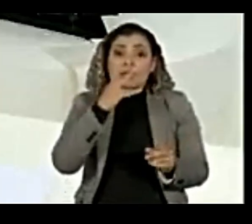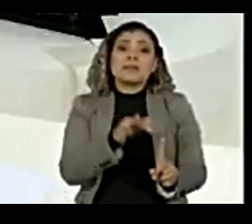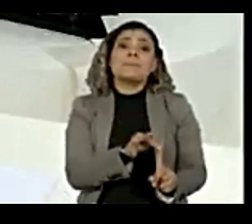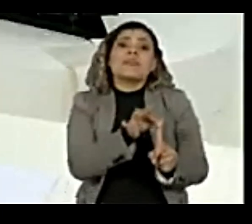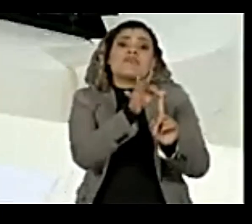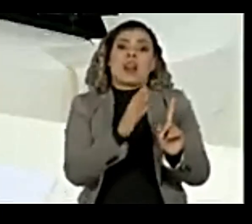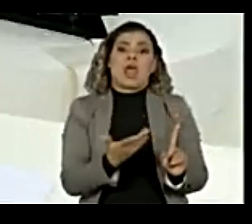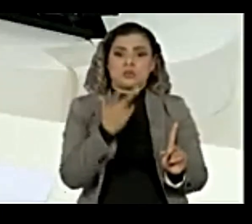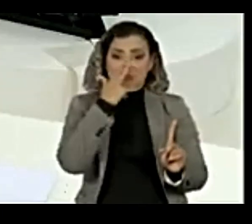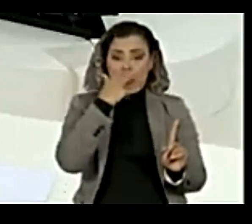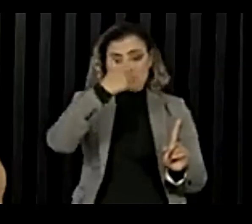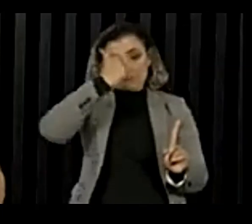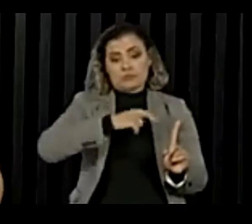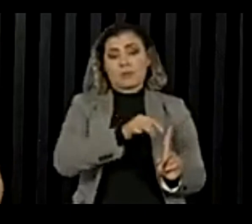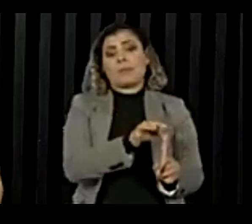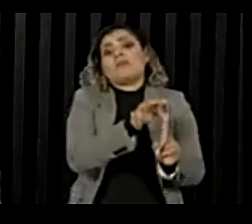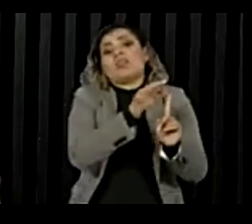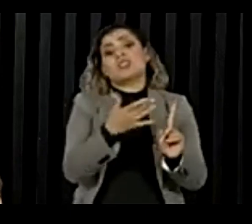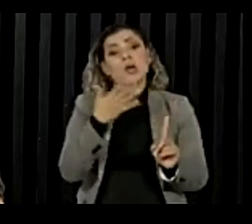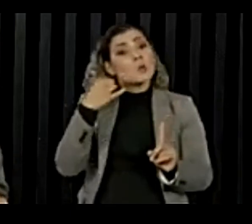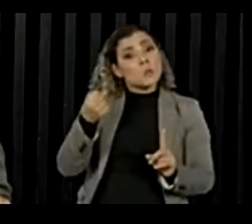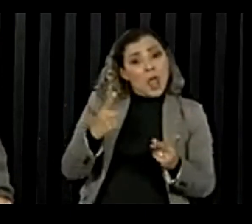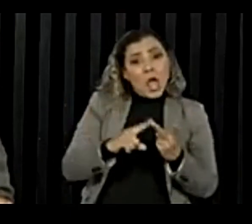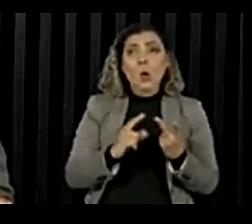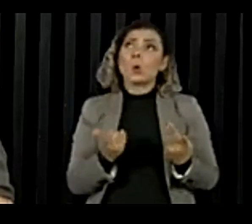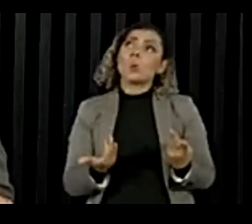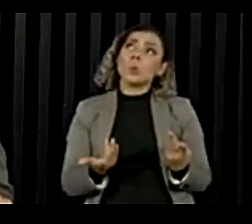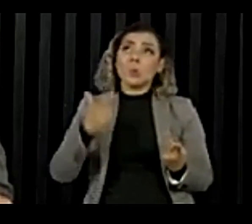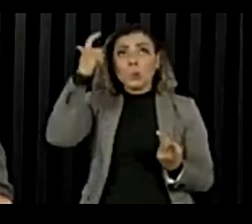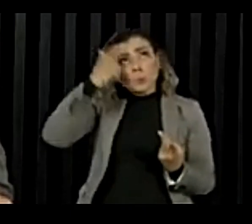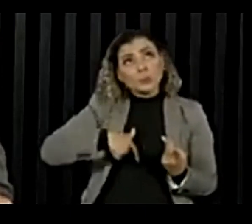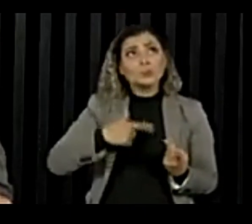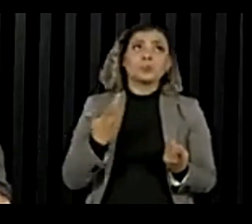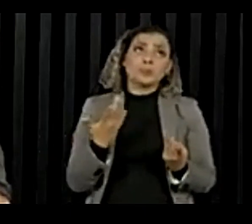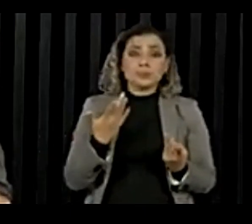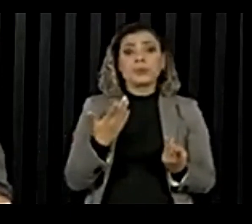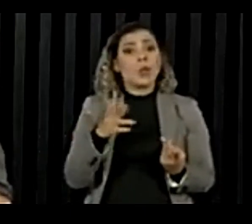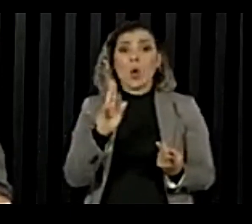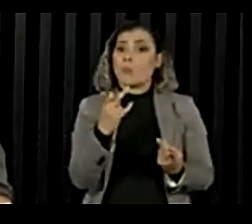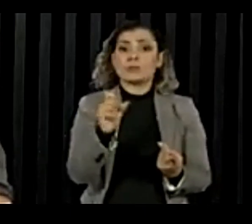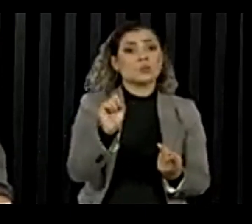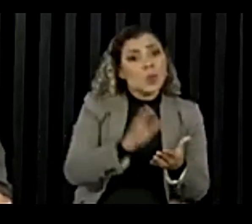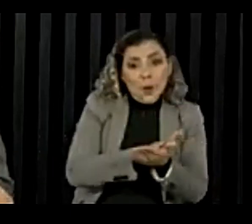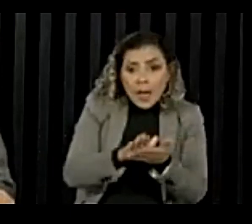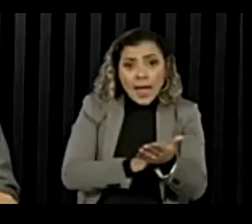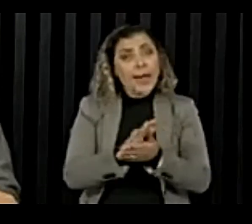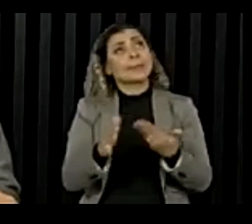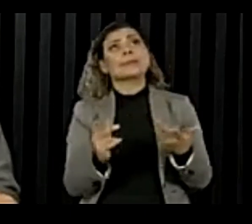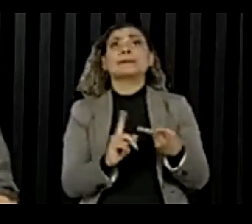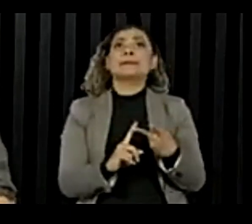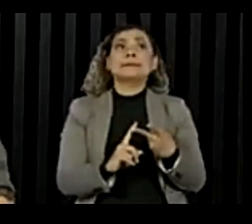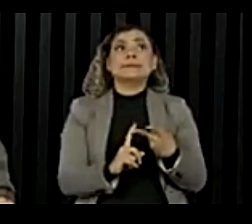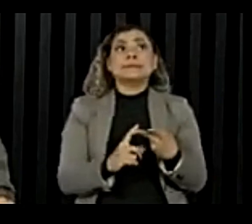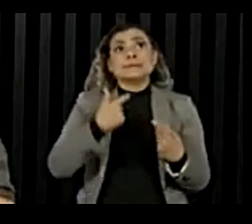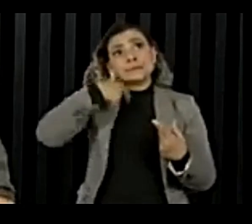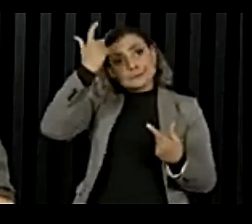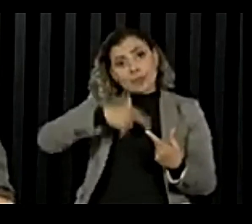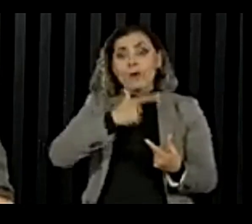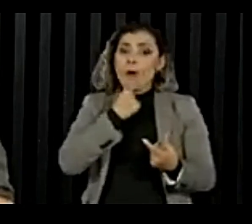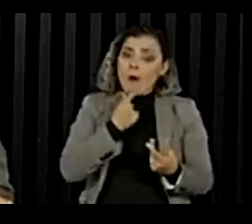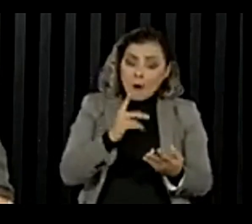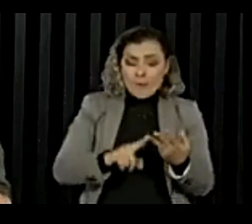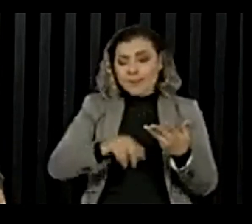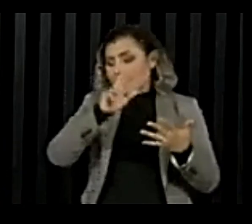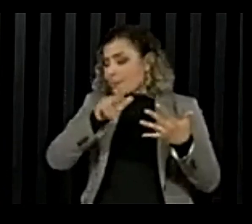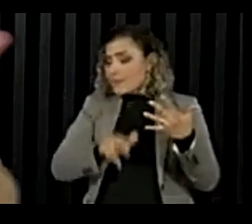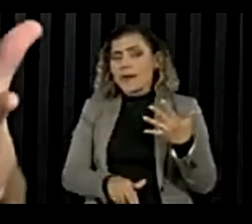privilegiados. Quando você é o suprassumo dos privilegiados como eu, é uma tendência que acontece bastante de você não ouvir essas pessoas. Então,